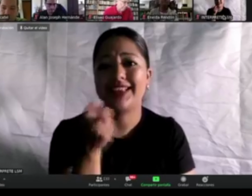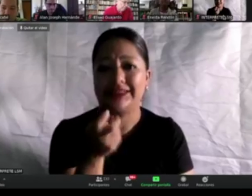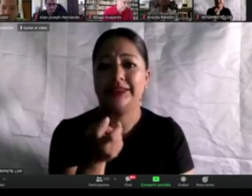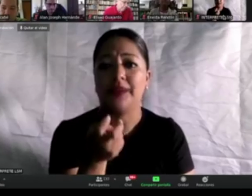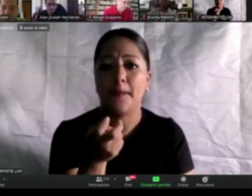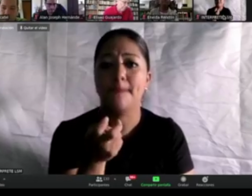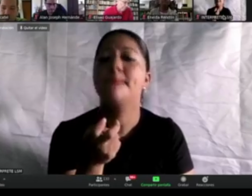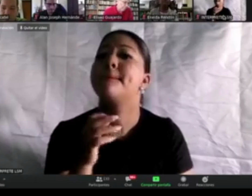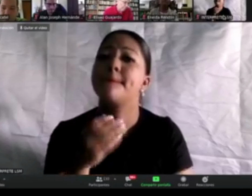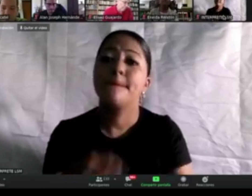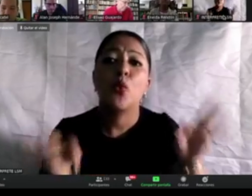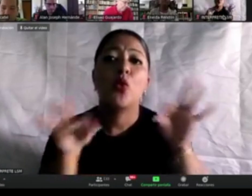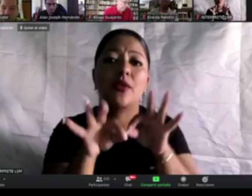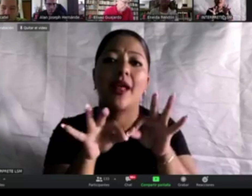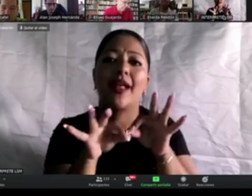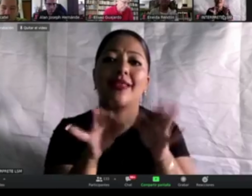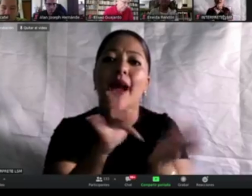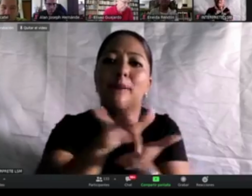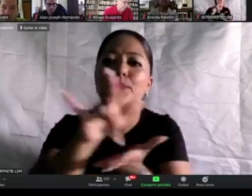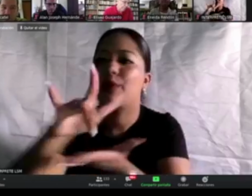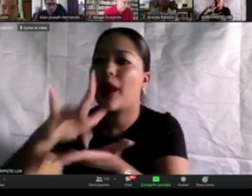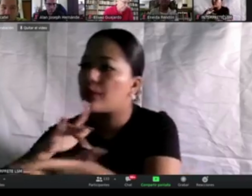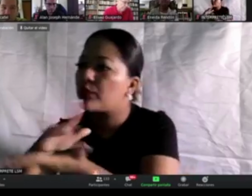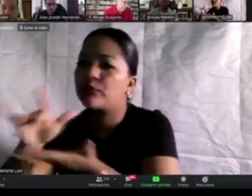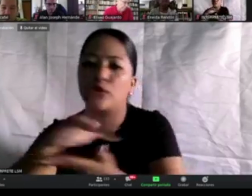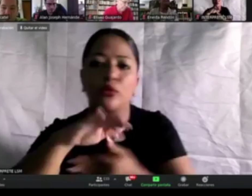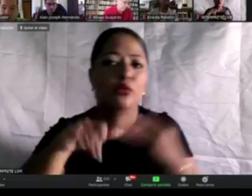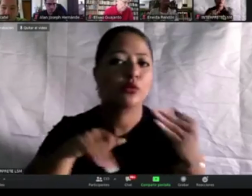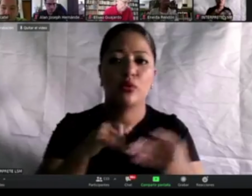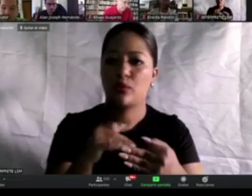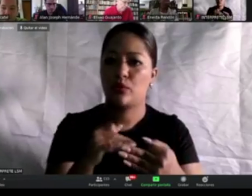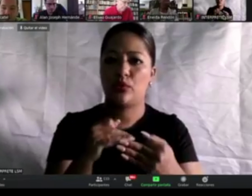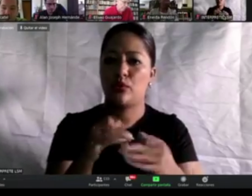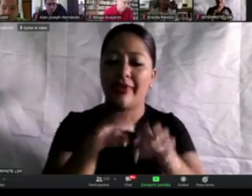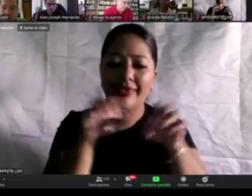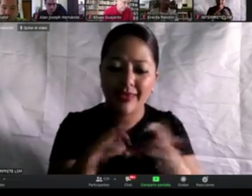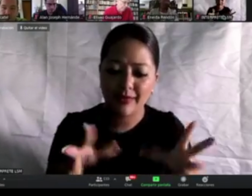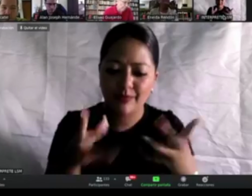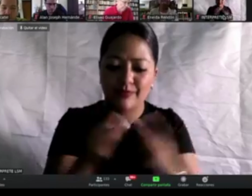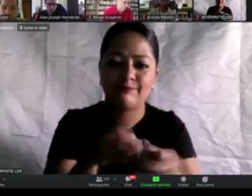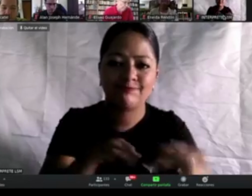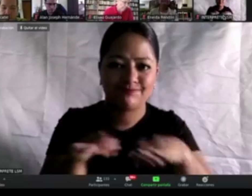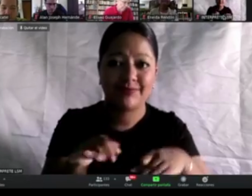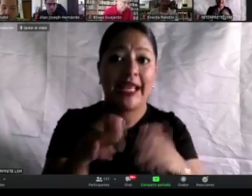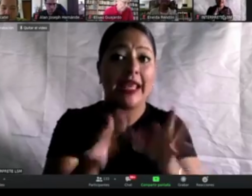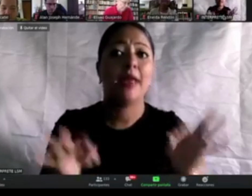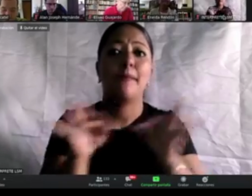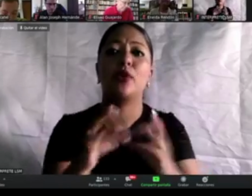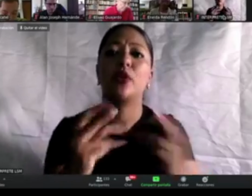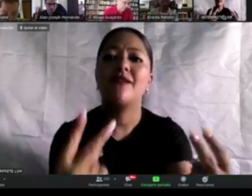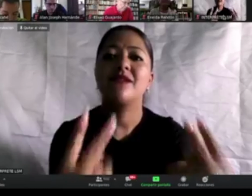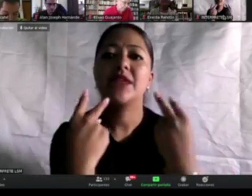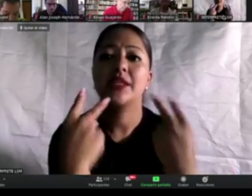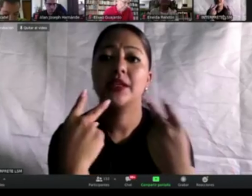bien decía la la compañera creo que que que es muy importante que seamos visibles dentro de la